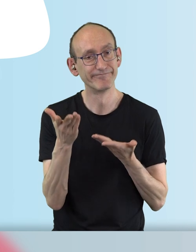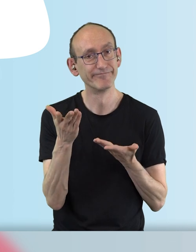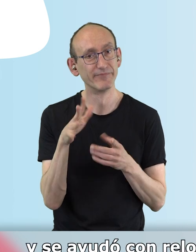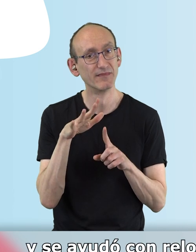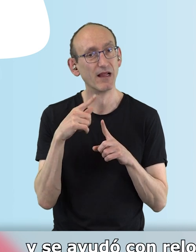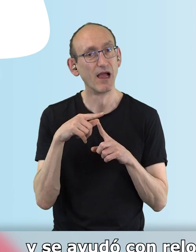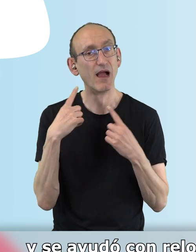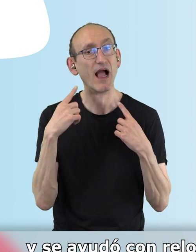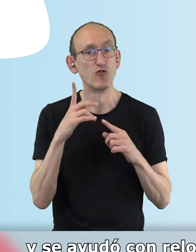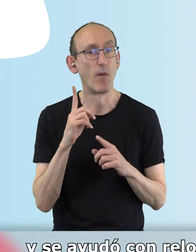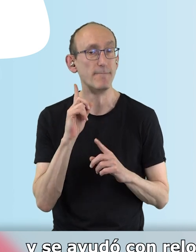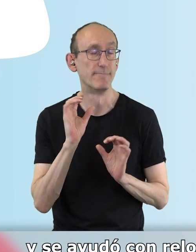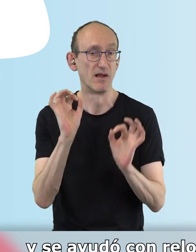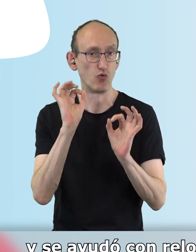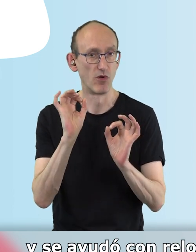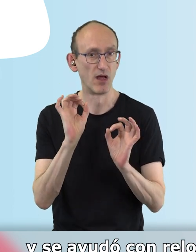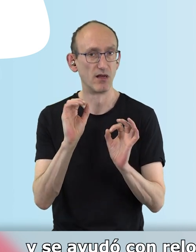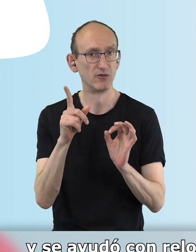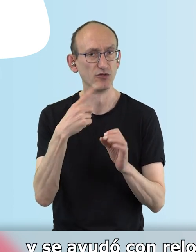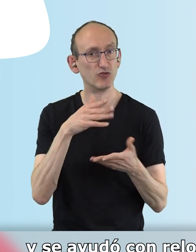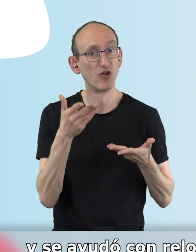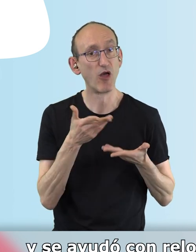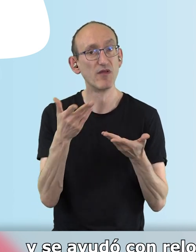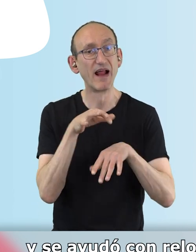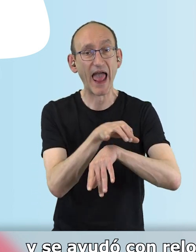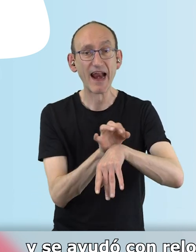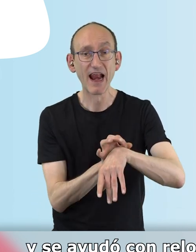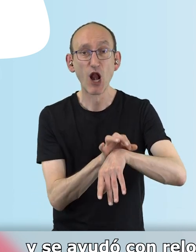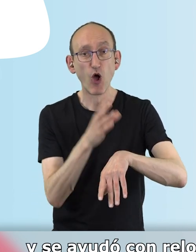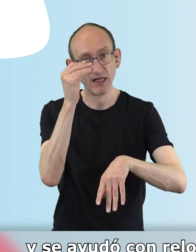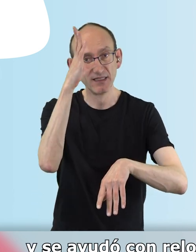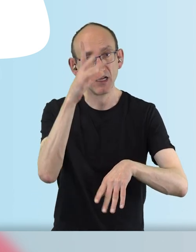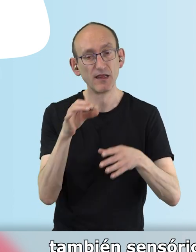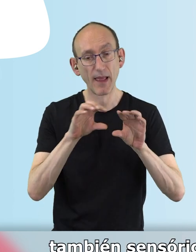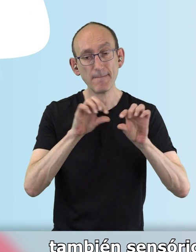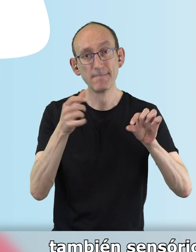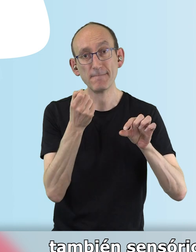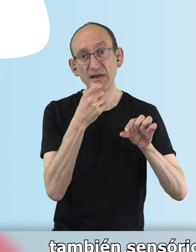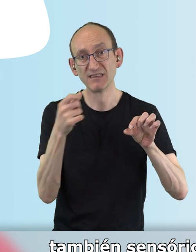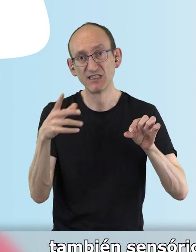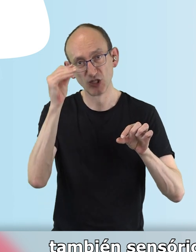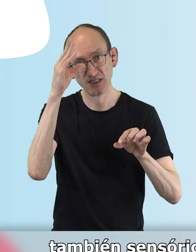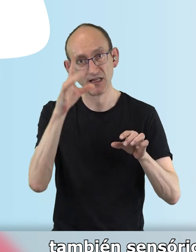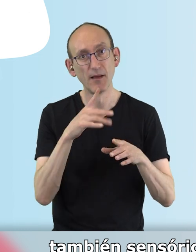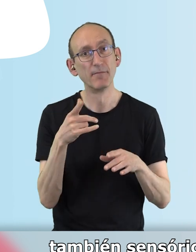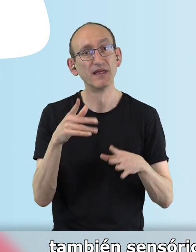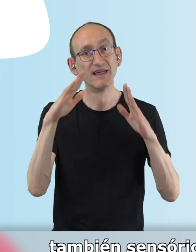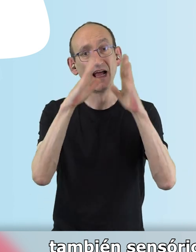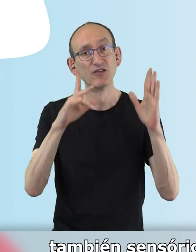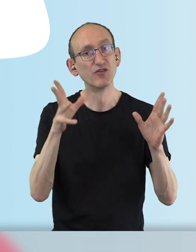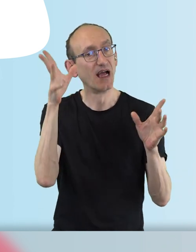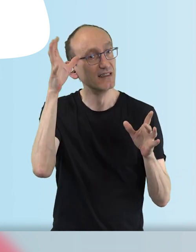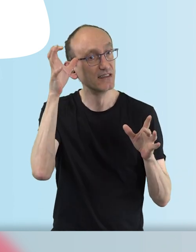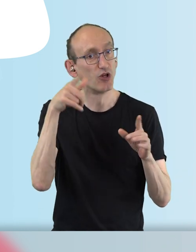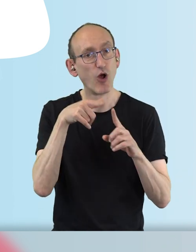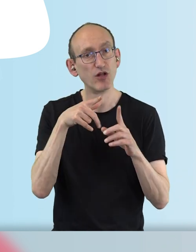un caso particular, ¿no? Y se ayudó con relojes inteligentes, pastilleros inteligentes, también sensórica en el hogar